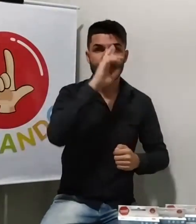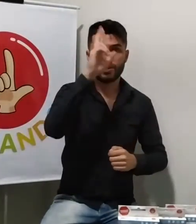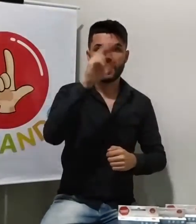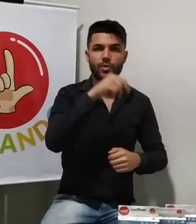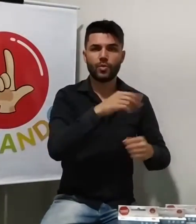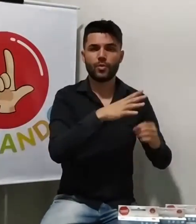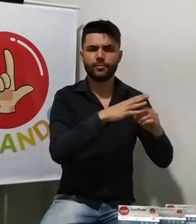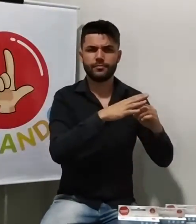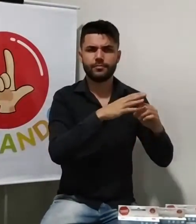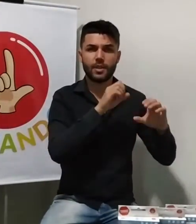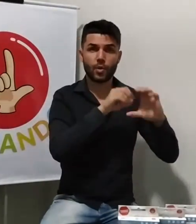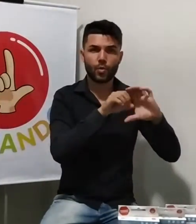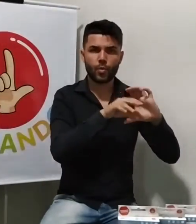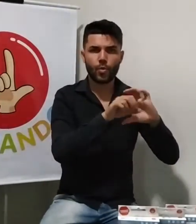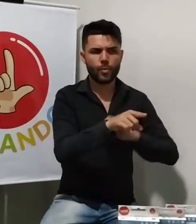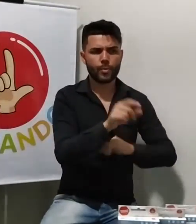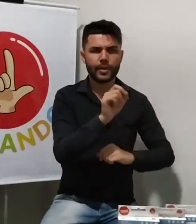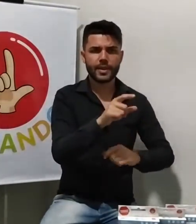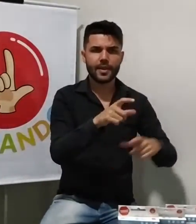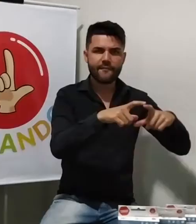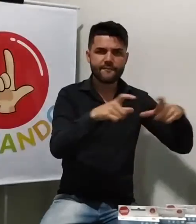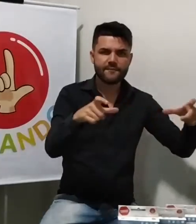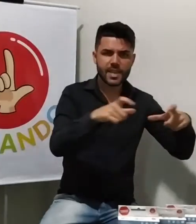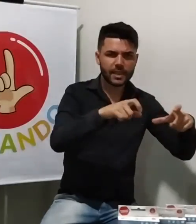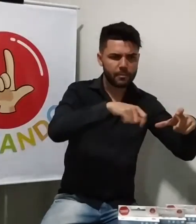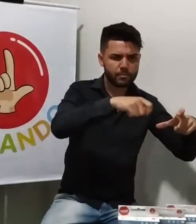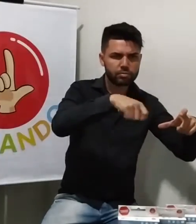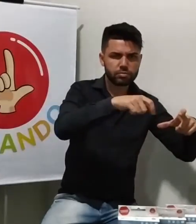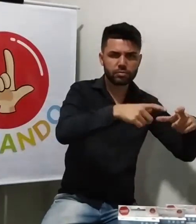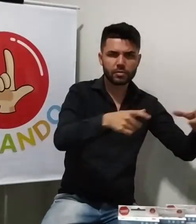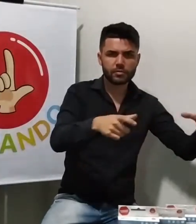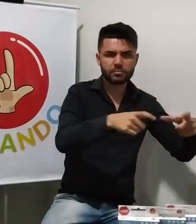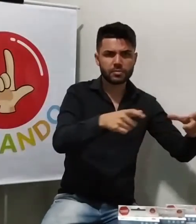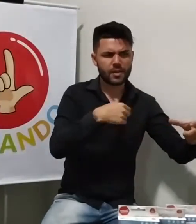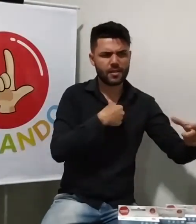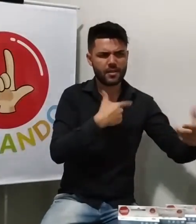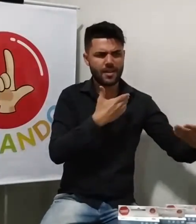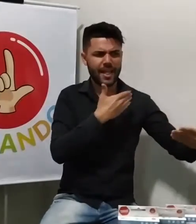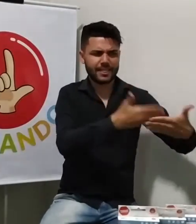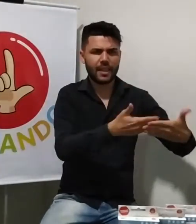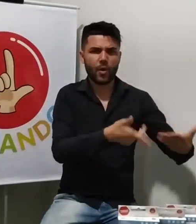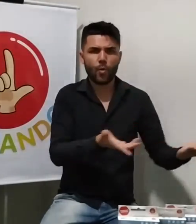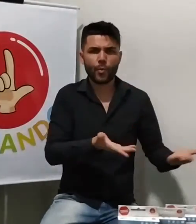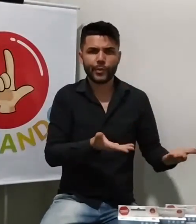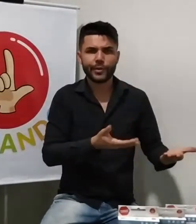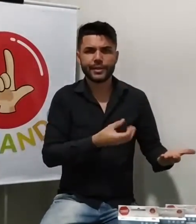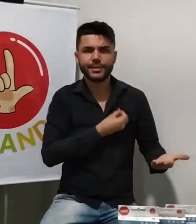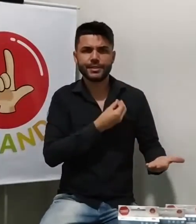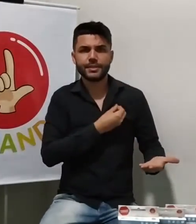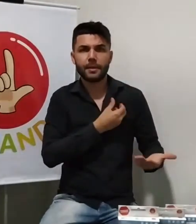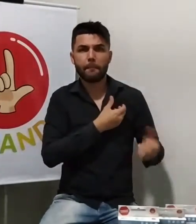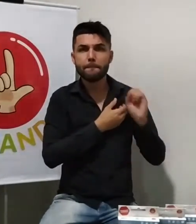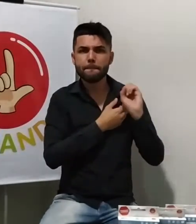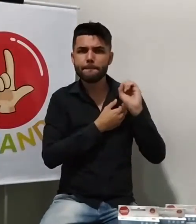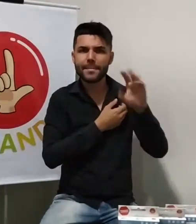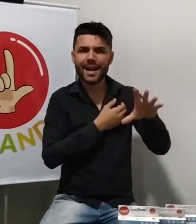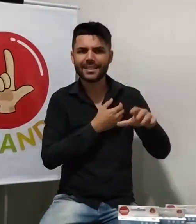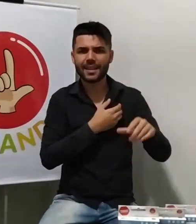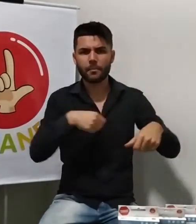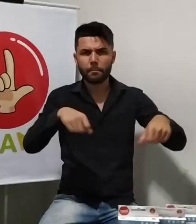aí? Ele falou, não, é fita pra enviar comercial. Pô, mas por que é assim até hoje, né? Qualquer empresa que quiser enviar um comercial tem que mandar por fita, por motoboy. Qualquer emissora